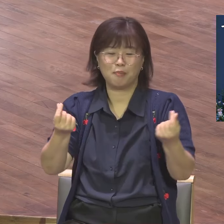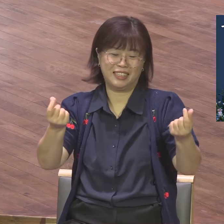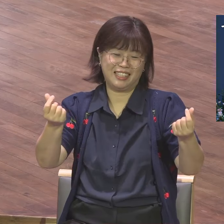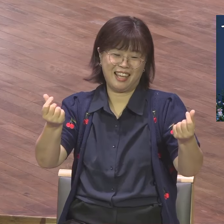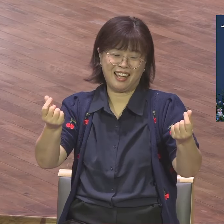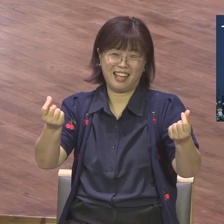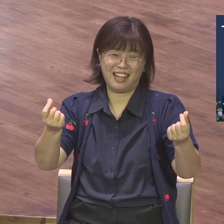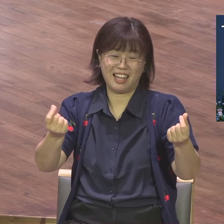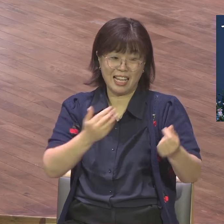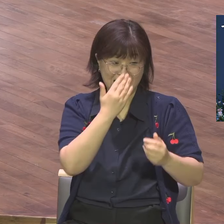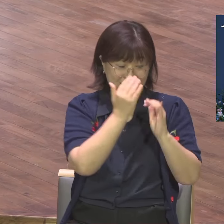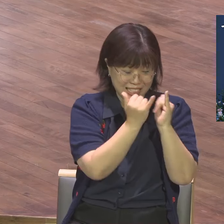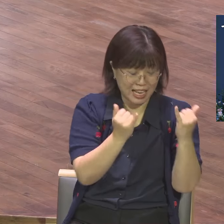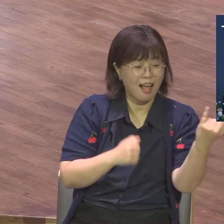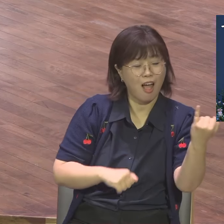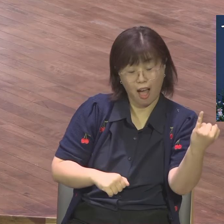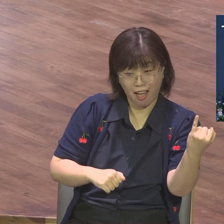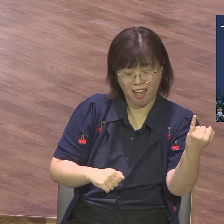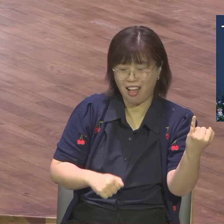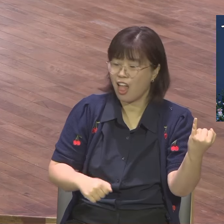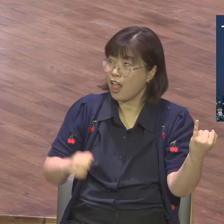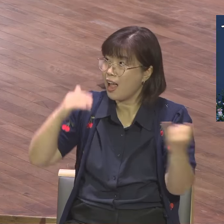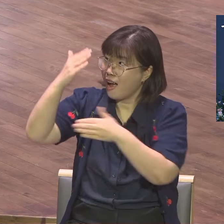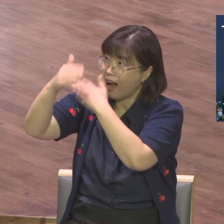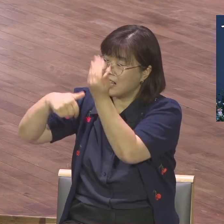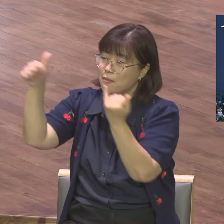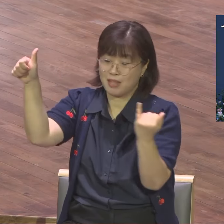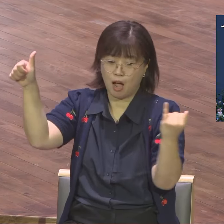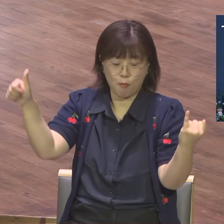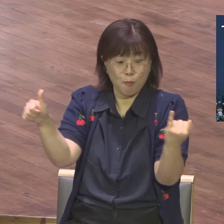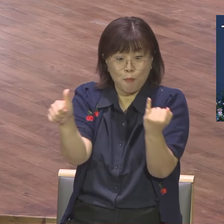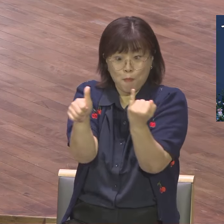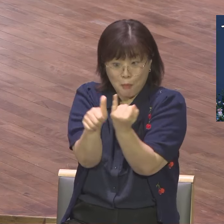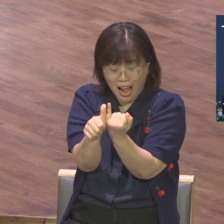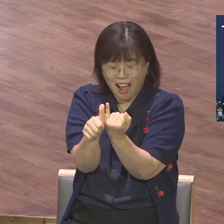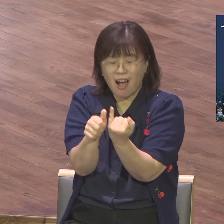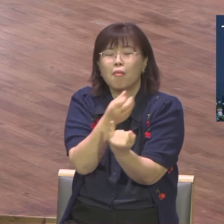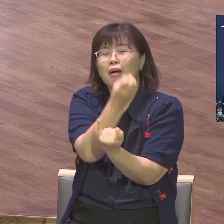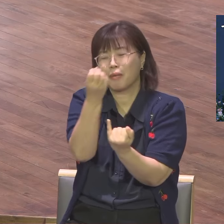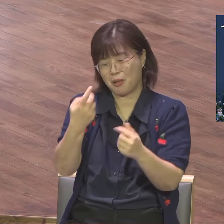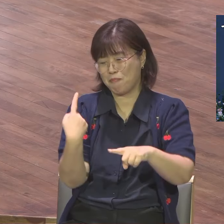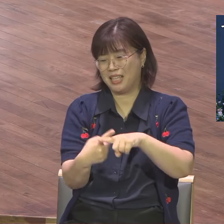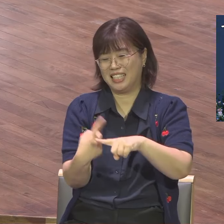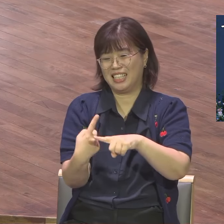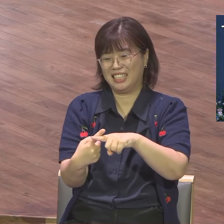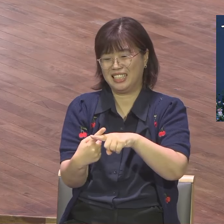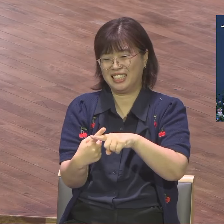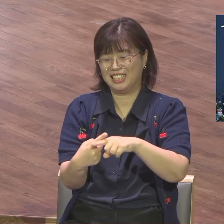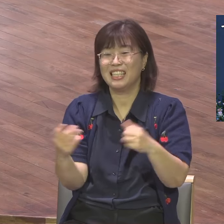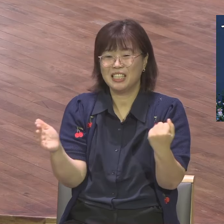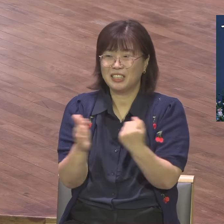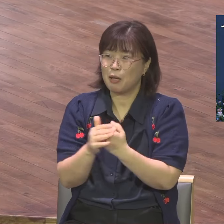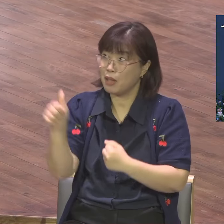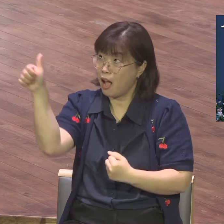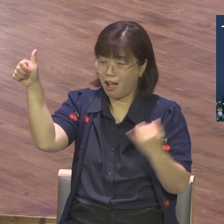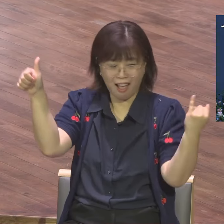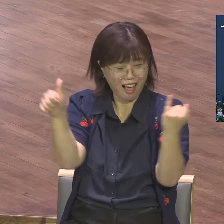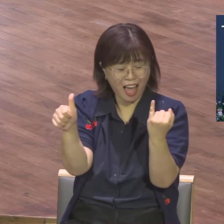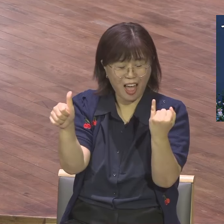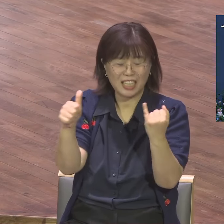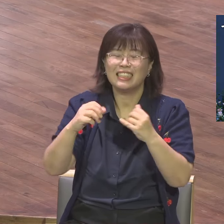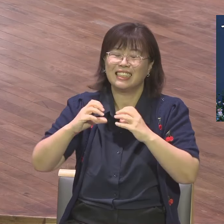있어요. 자, 하나님이 신랑이시고 이스라엘 민족이 신부라. 그래서 하나님은